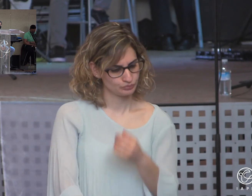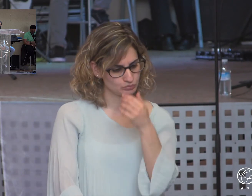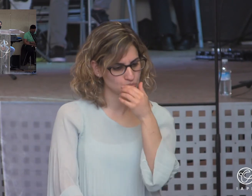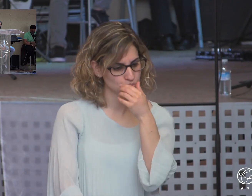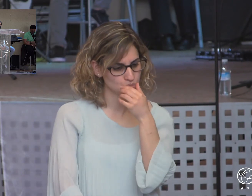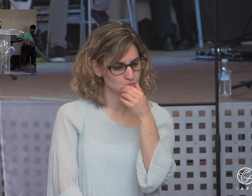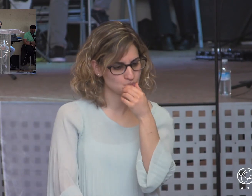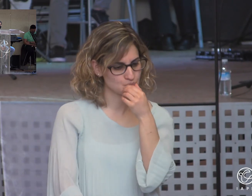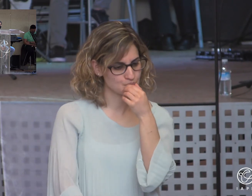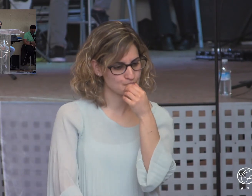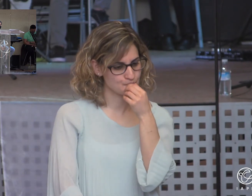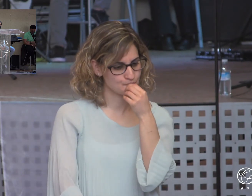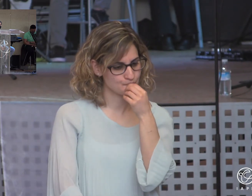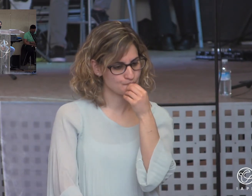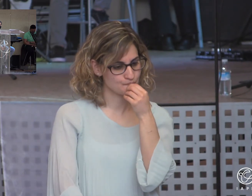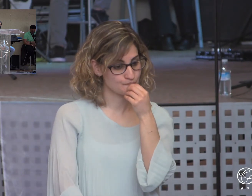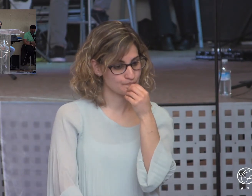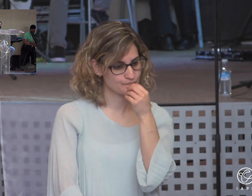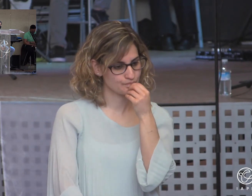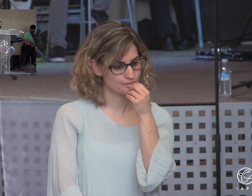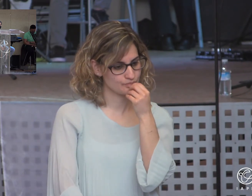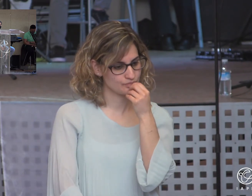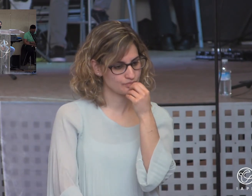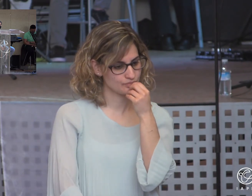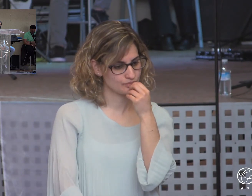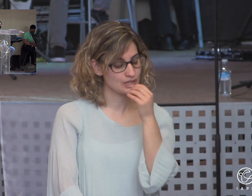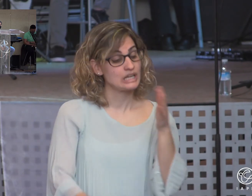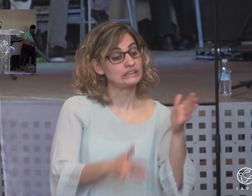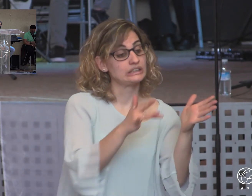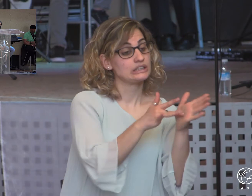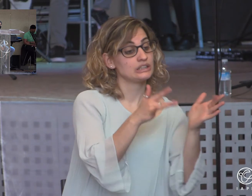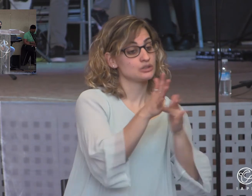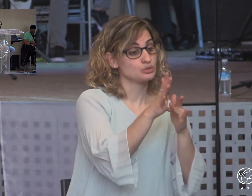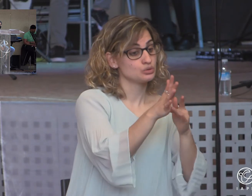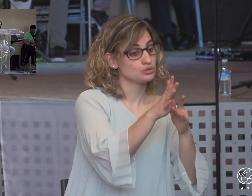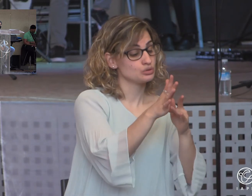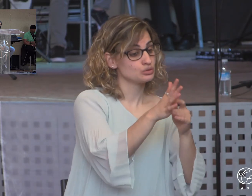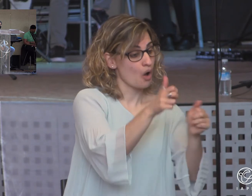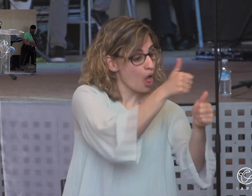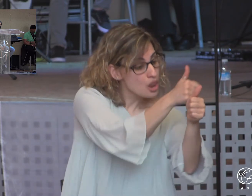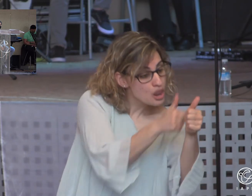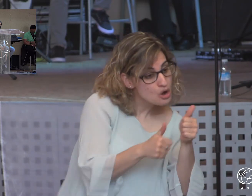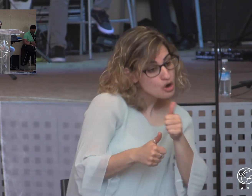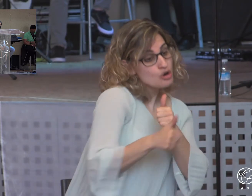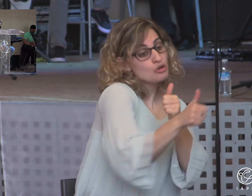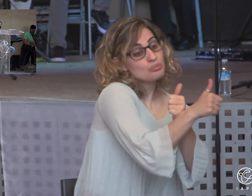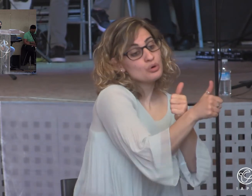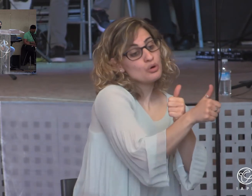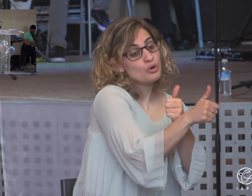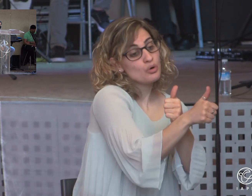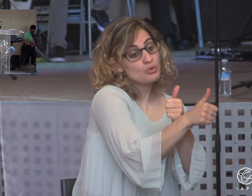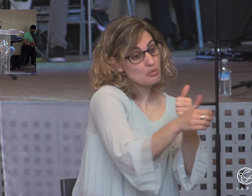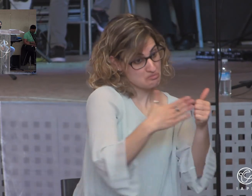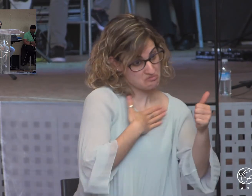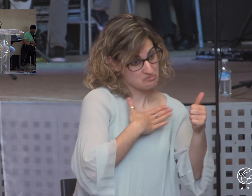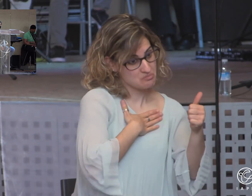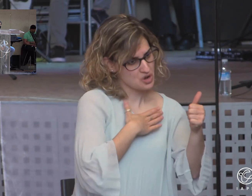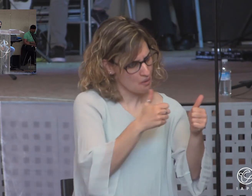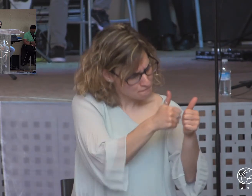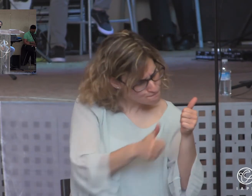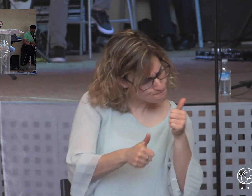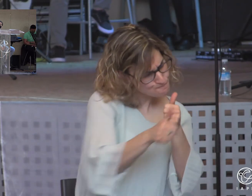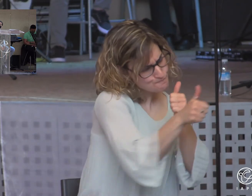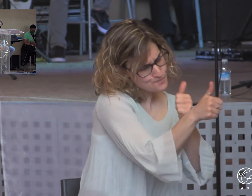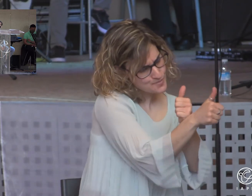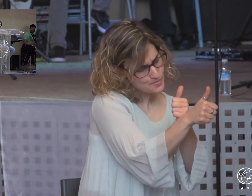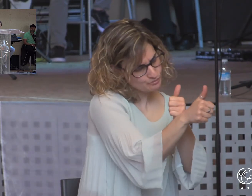fue el momento en que Jesús ocupó el sitio en el que debíamos estar tú y yo por siempre.